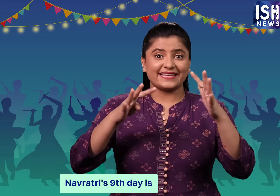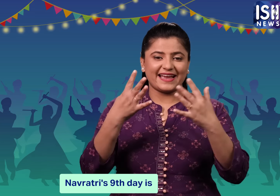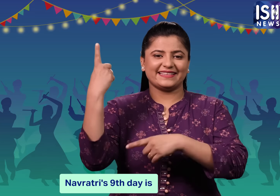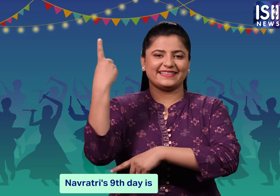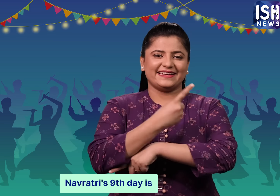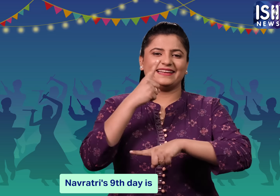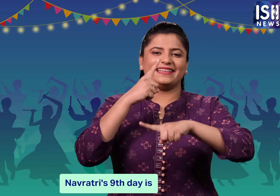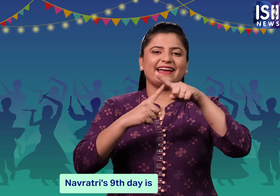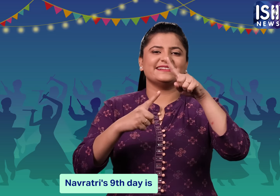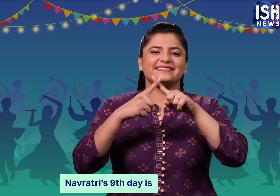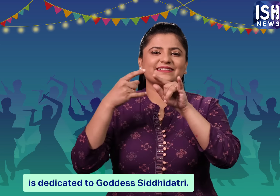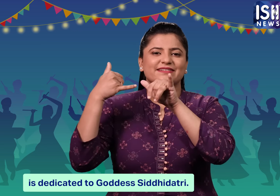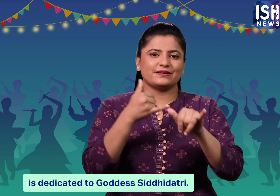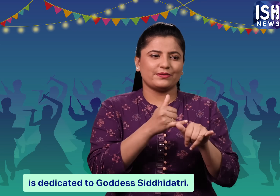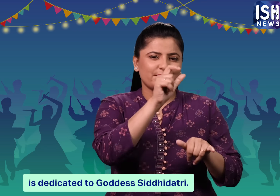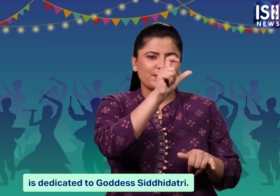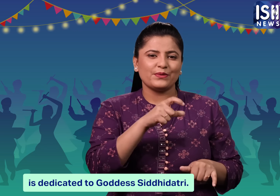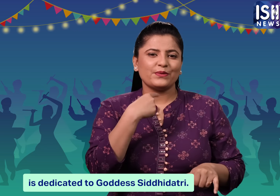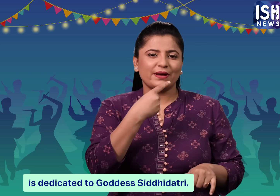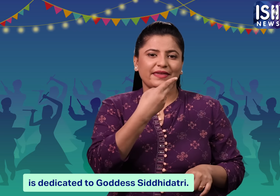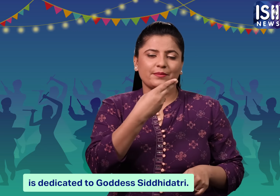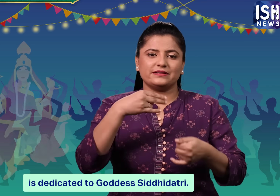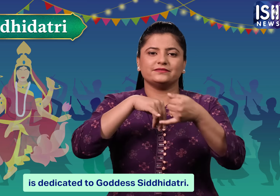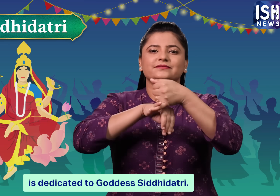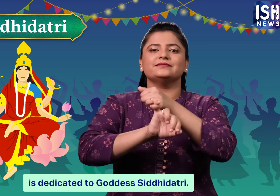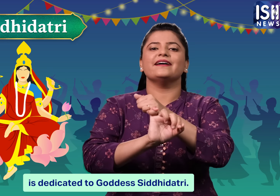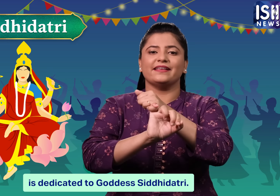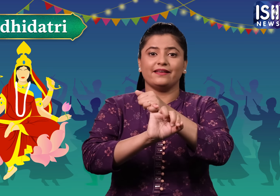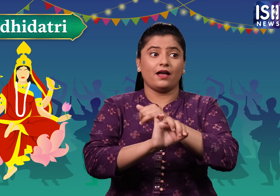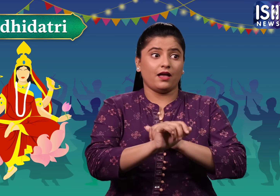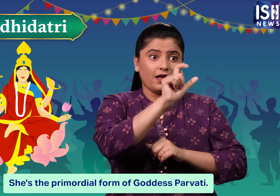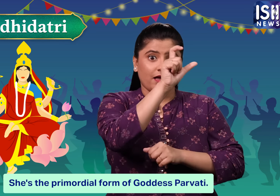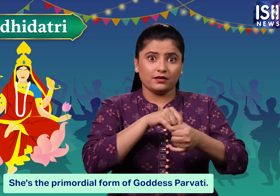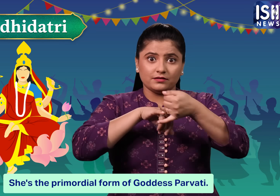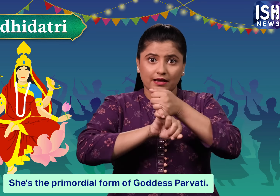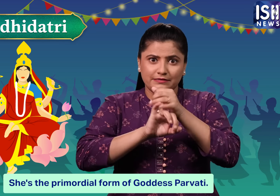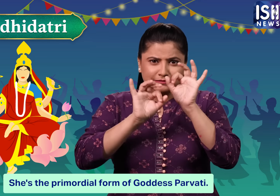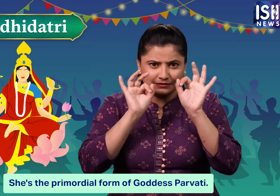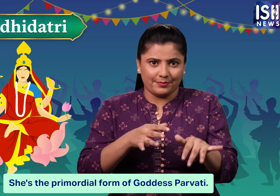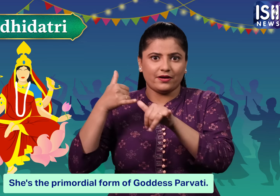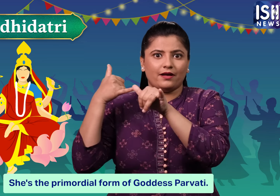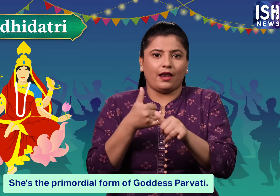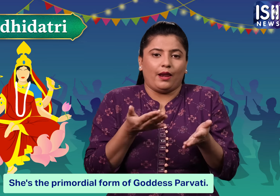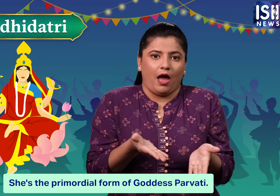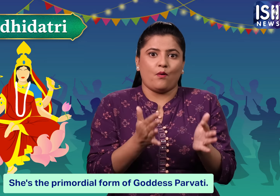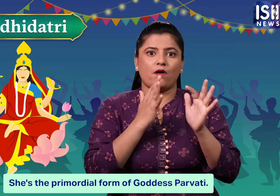नवरात्रि का 9वां दिन देवी सिद्धिदात्री को समर्पित है। वह देवी पार्वती का आदि रूप